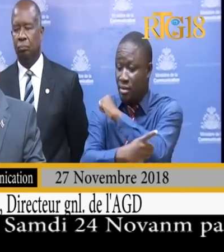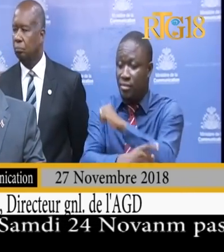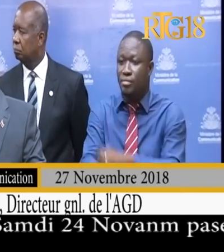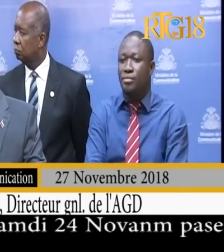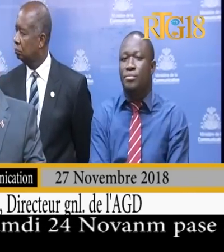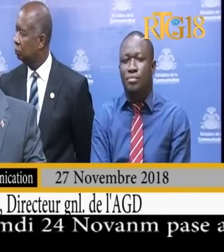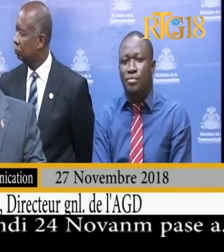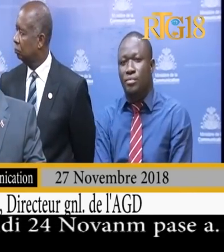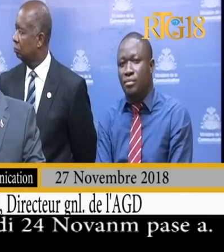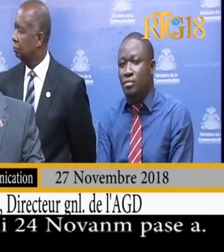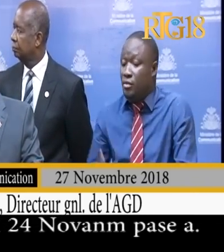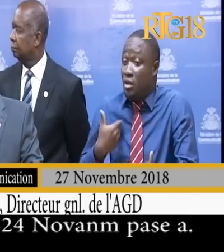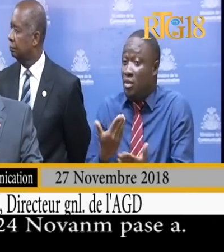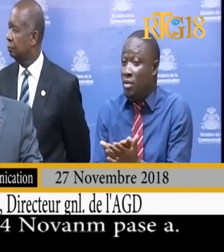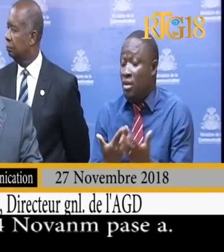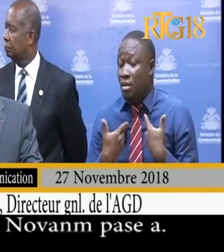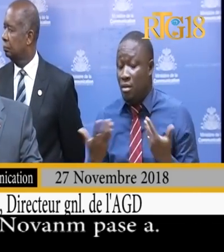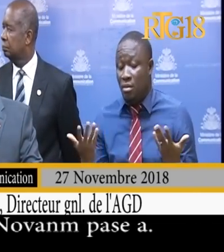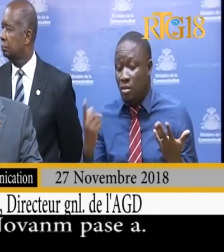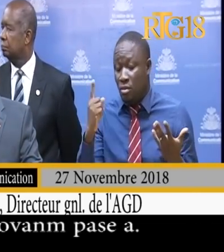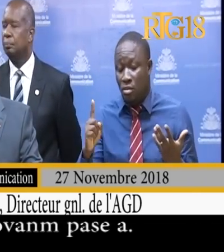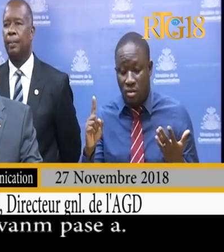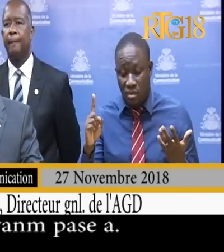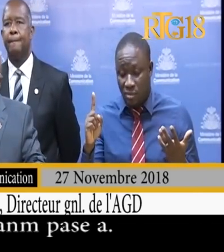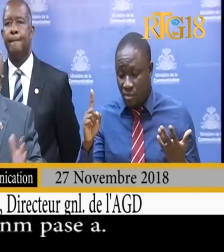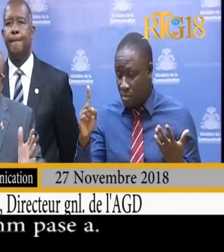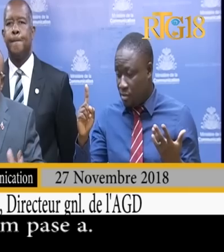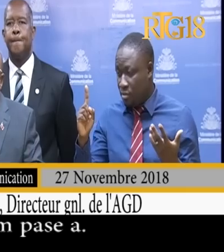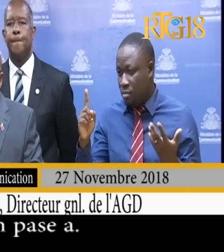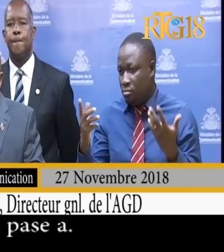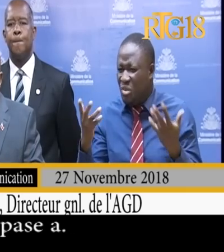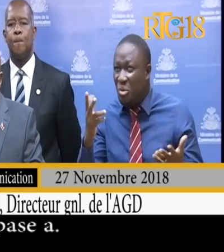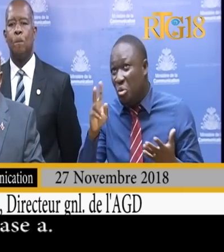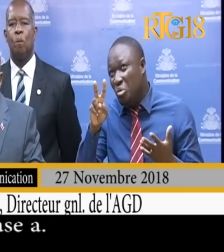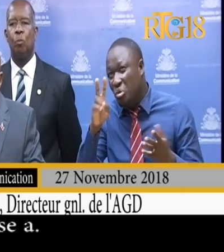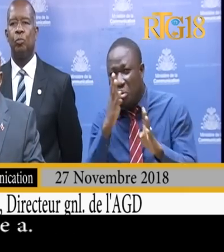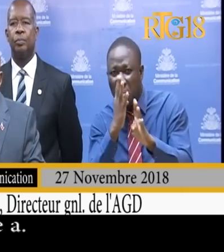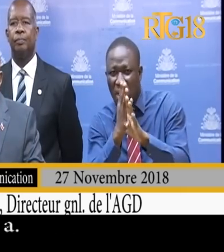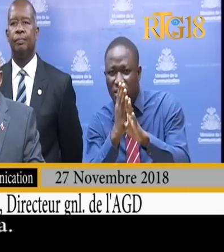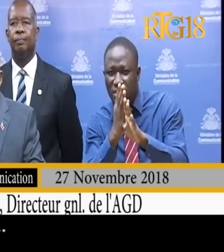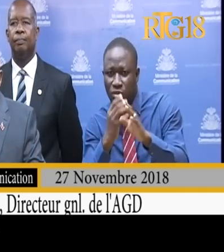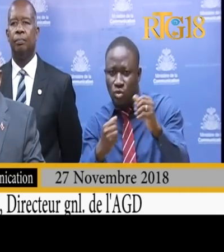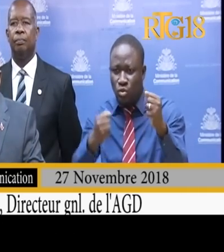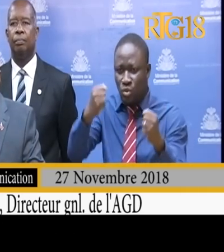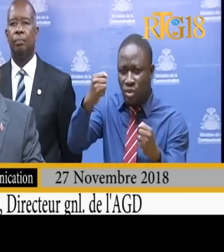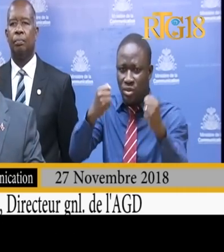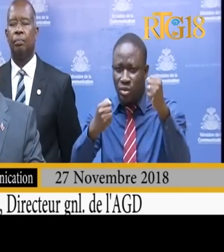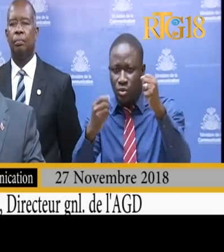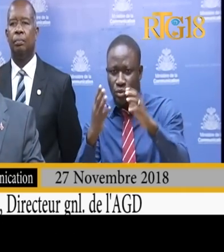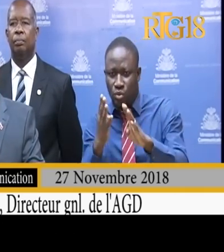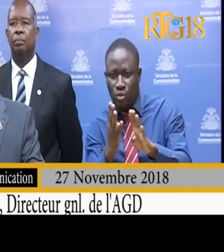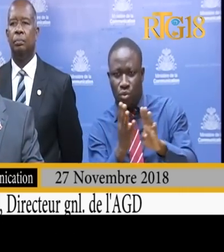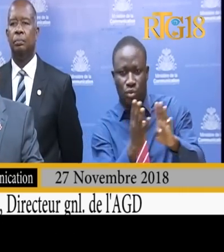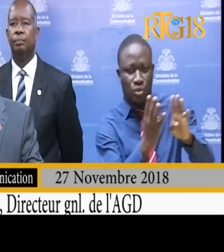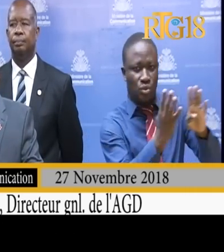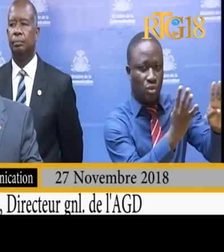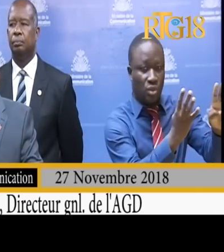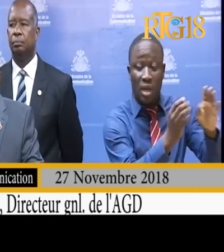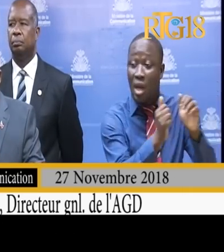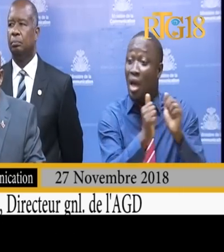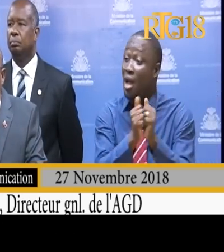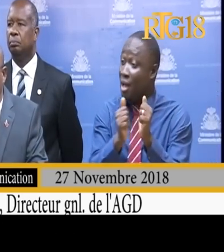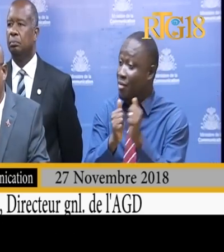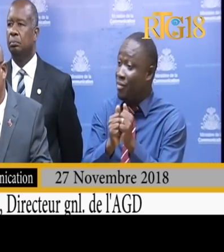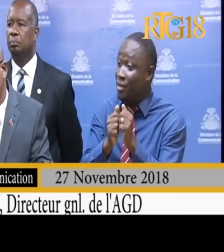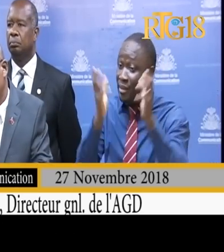Donc, il y eu des camions qui sont passés avec des marchandises, bon peut-être des marchandises qui